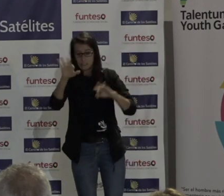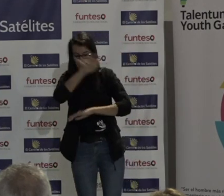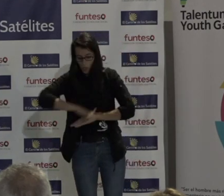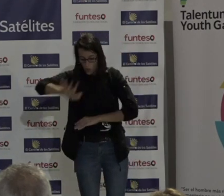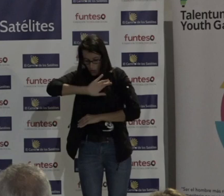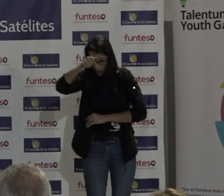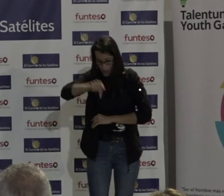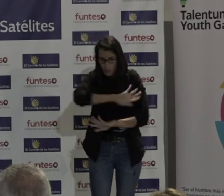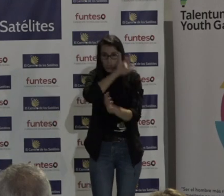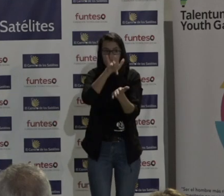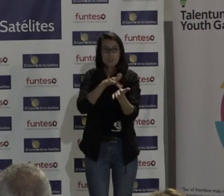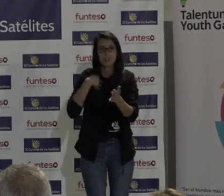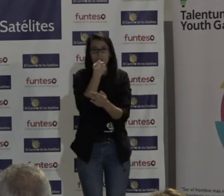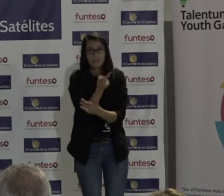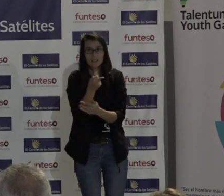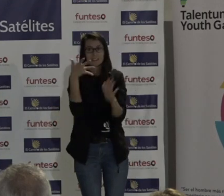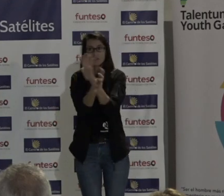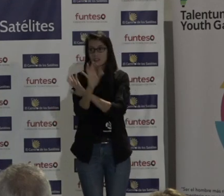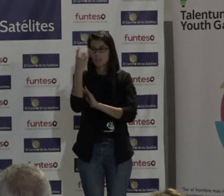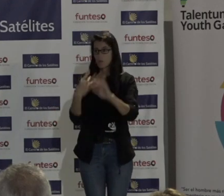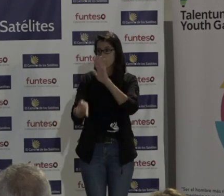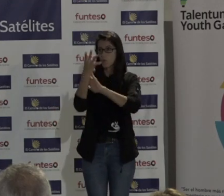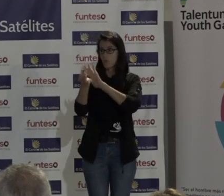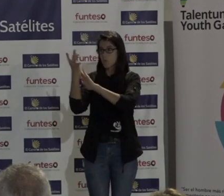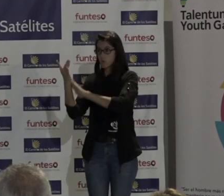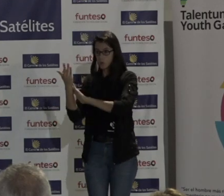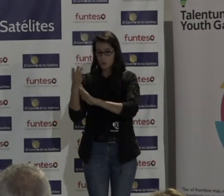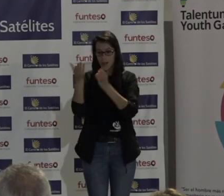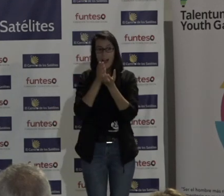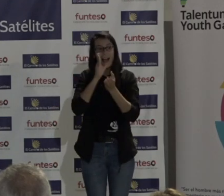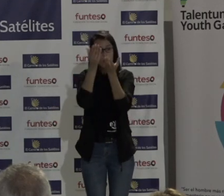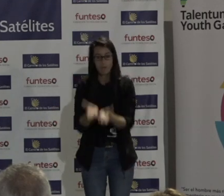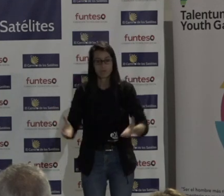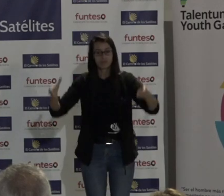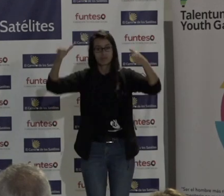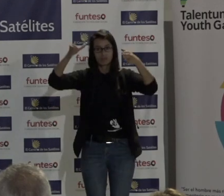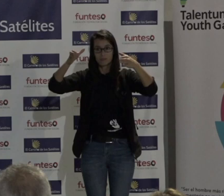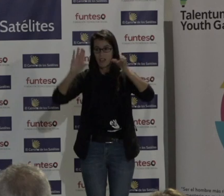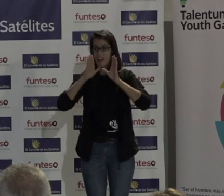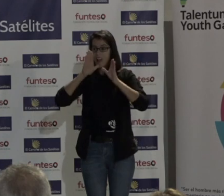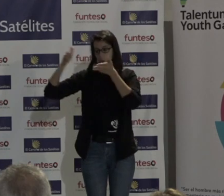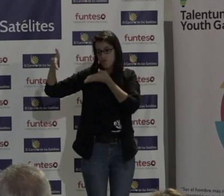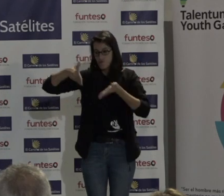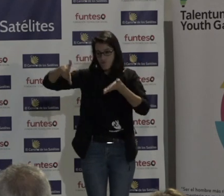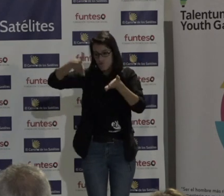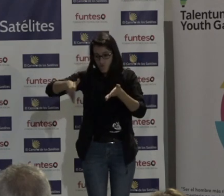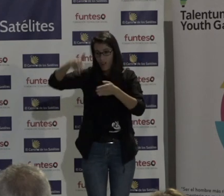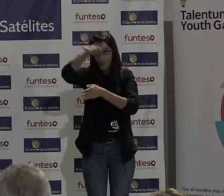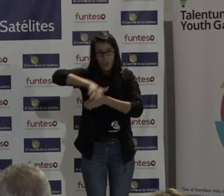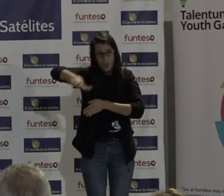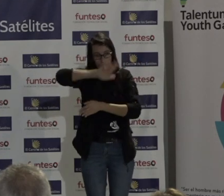estamos es producto de haber creado el embalse de Belesar, río abajo, con una central